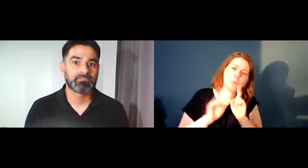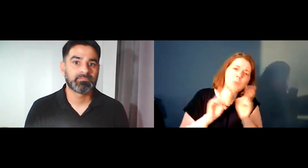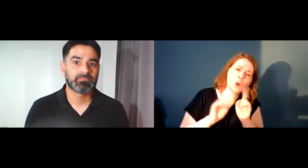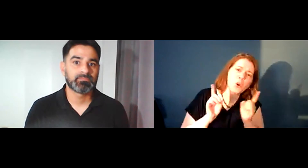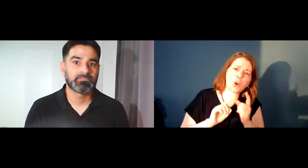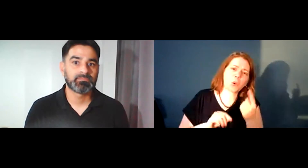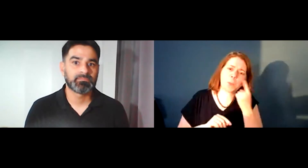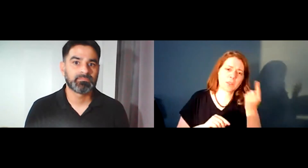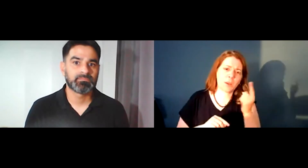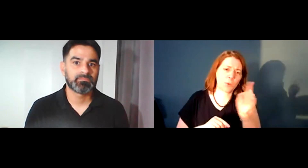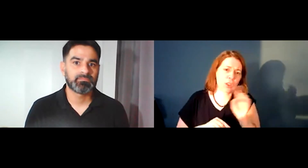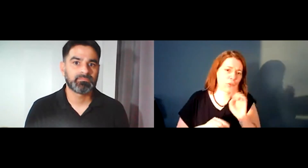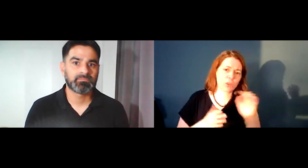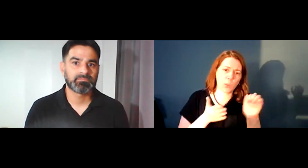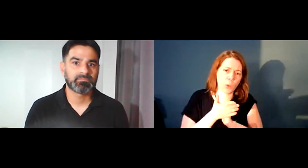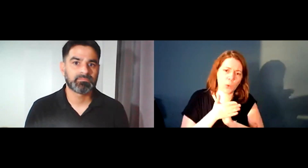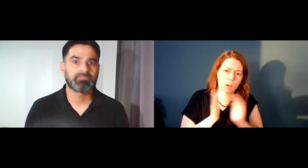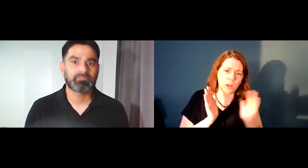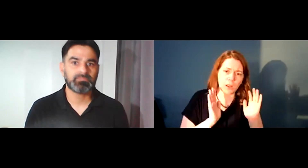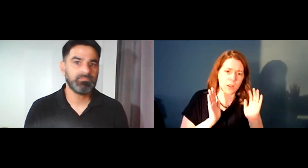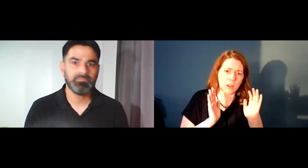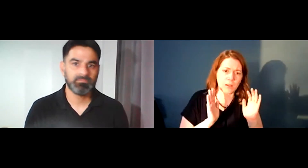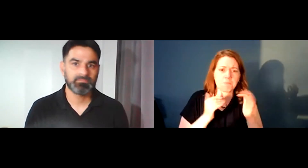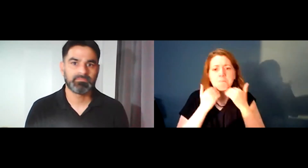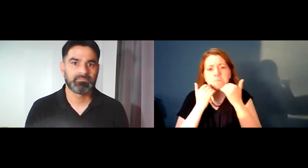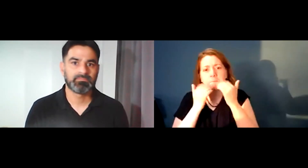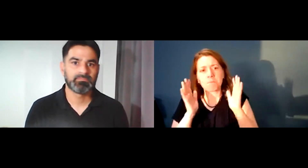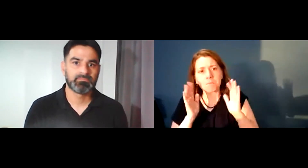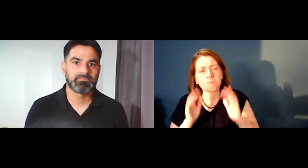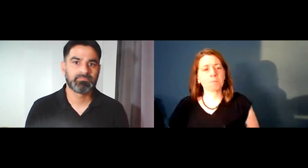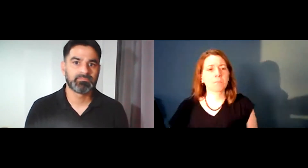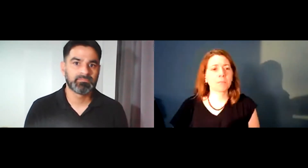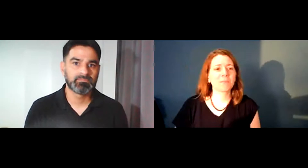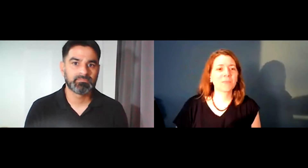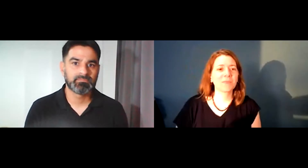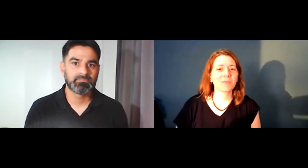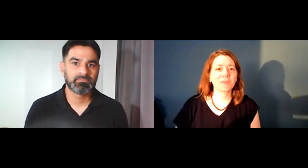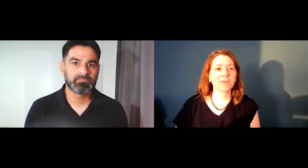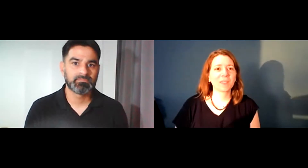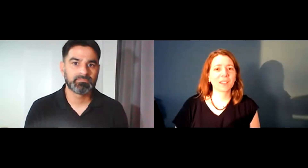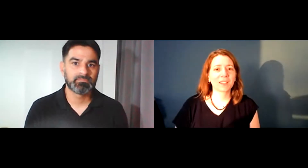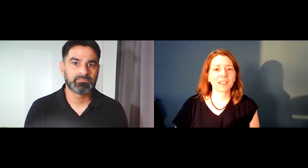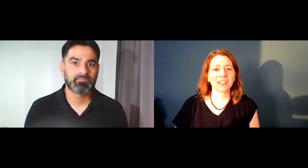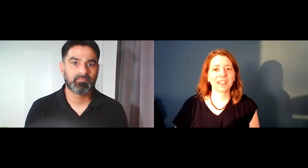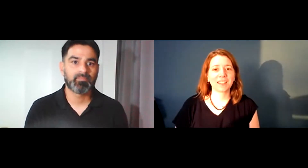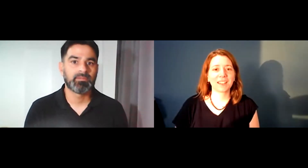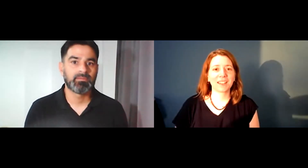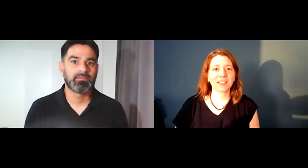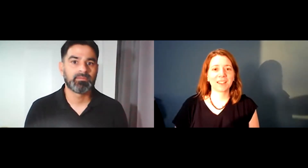no, sino... ¿Puedo decir algo? Belén. Van a esperar 2 o 3 semanas y van a cerrar todos